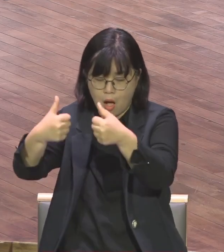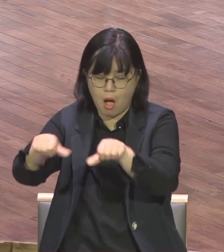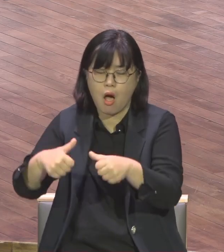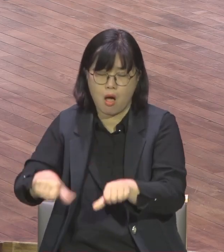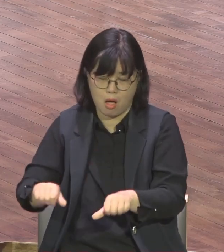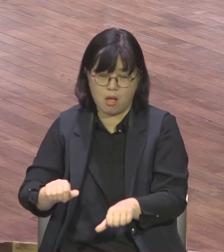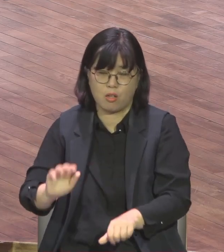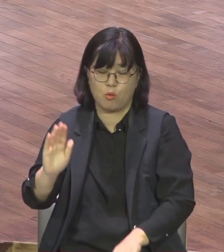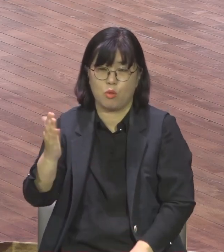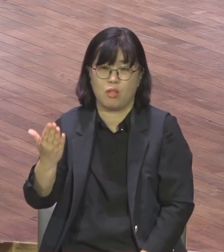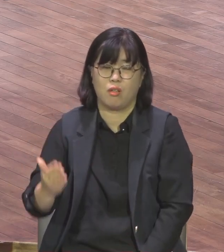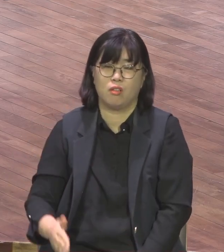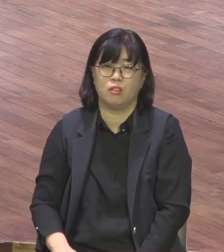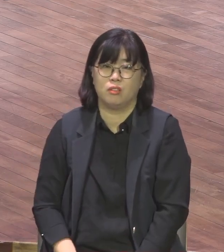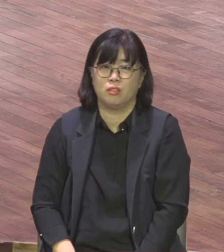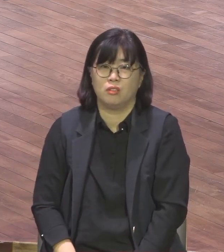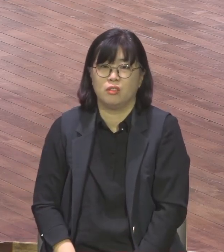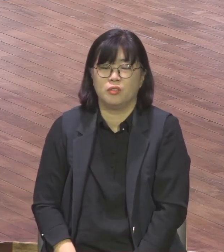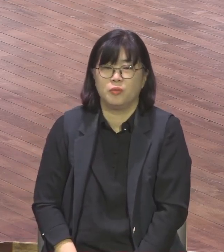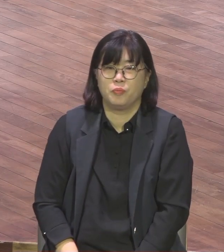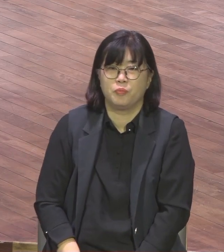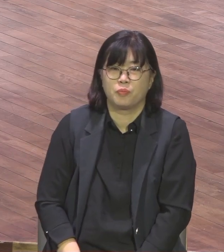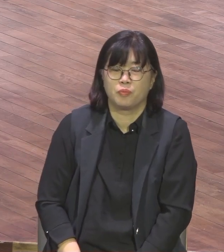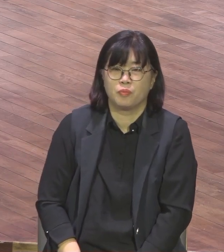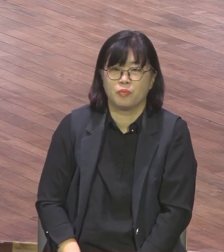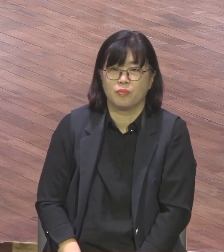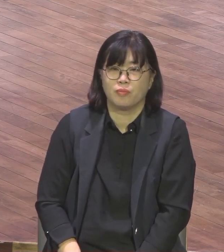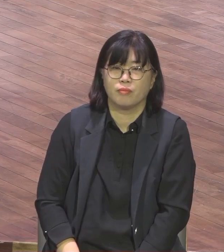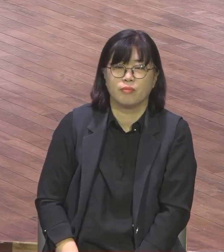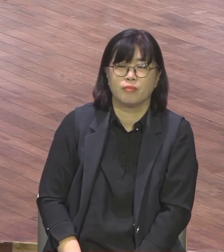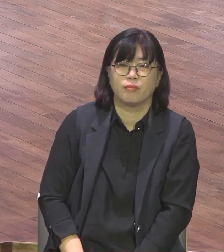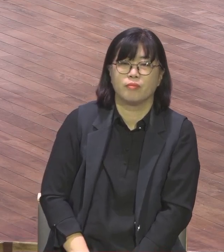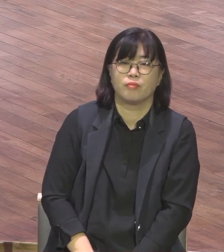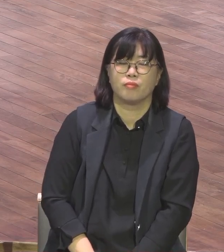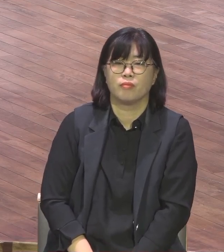계속해서 분열시키는 이런 짓을 합니다.